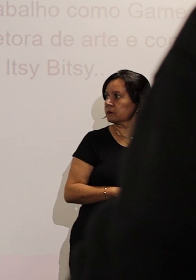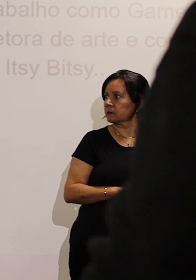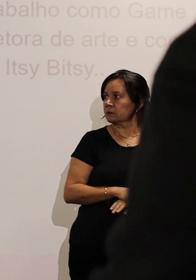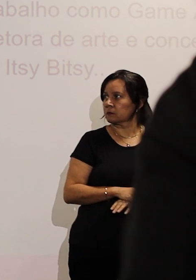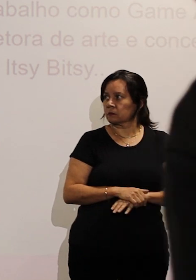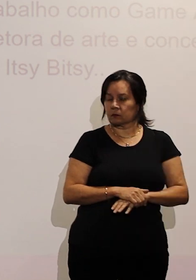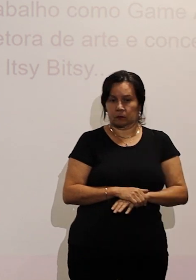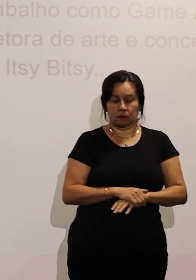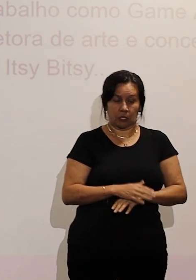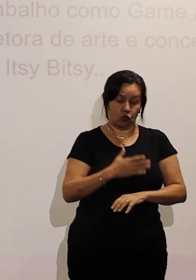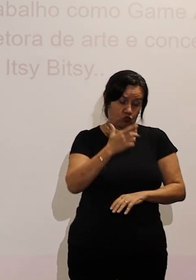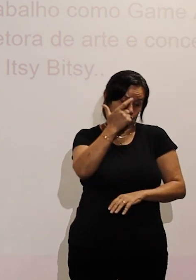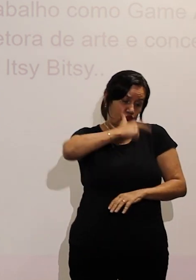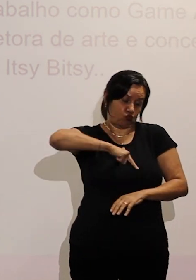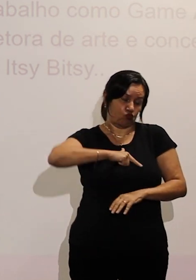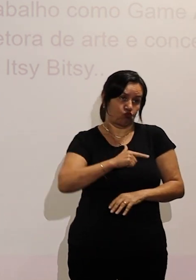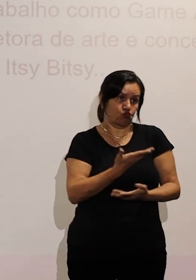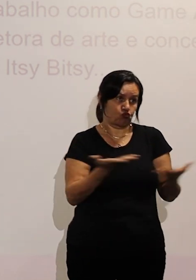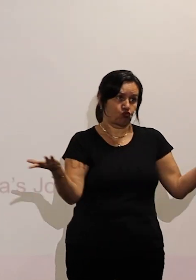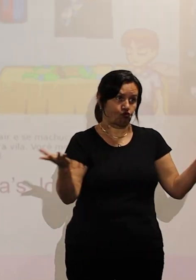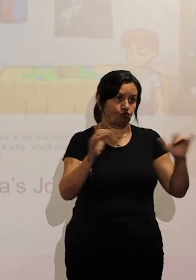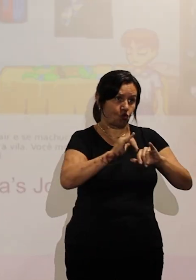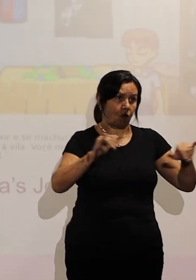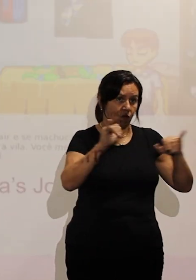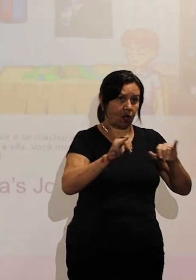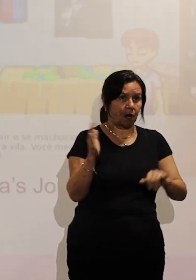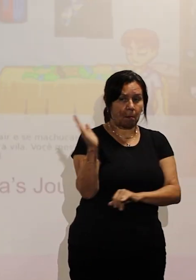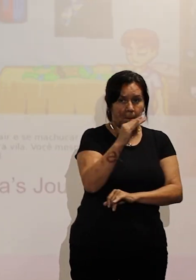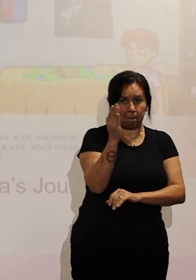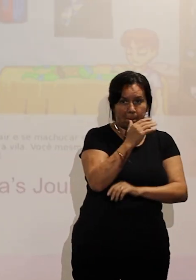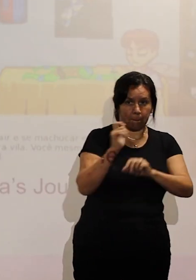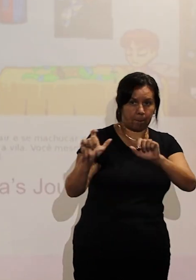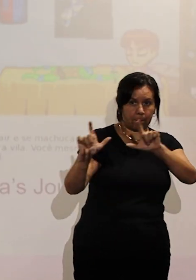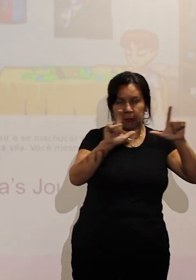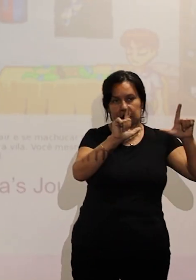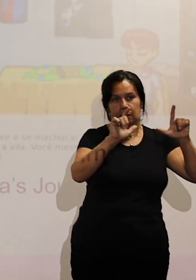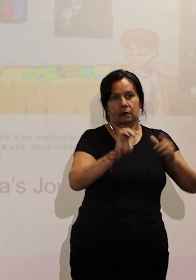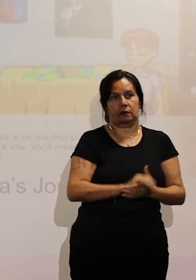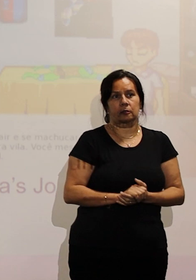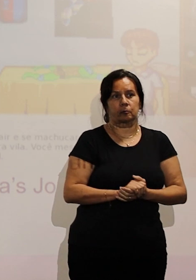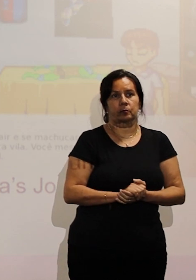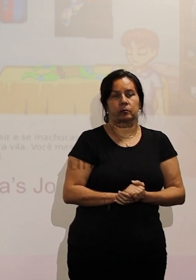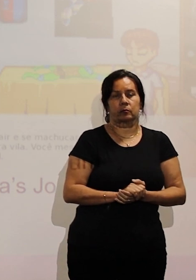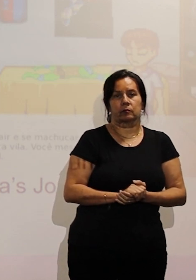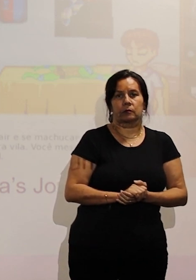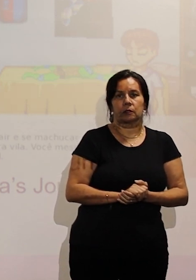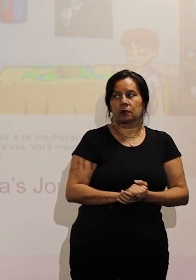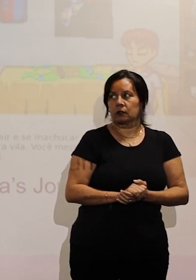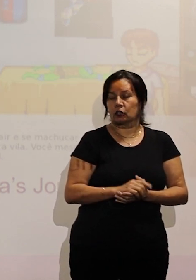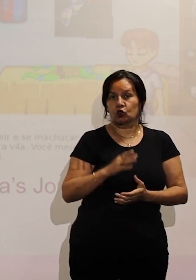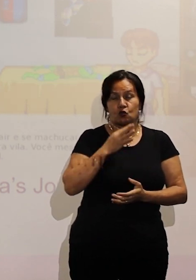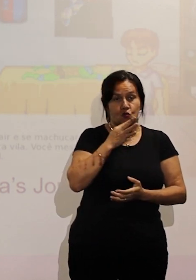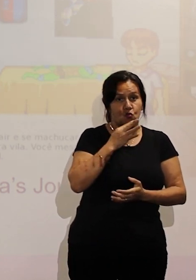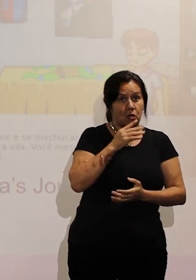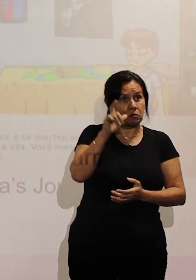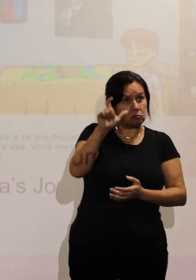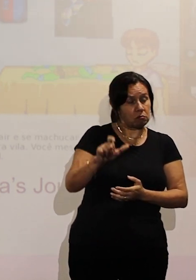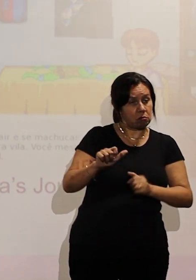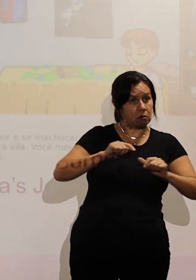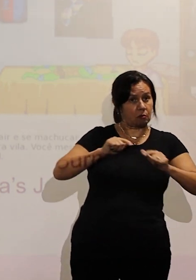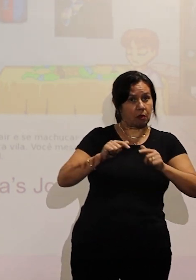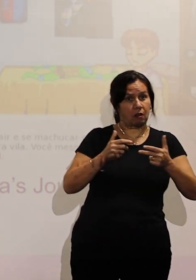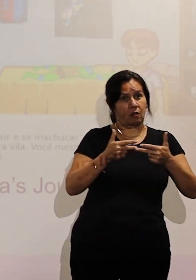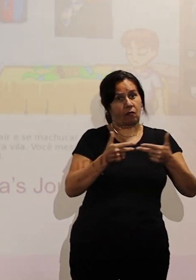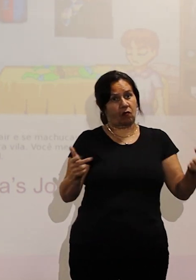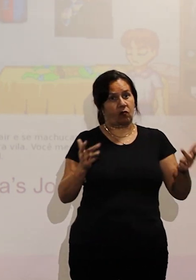Eu já falei um pouco de mim, né? Então, pode passar também. Essa sou eu. Aqui. Mais um pouco do meu trabalho, né? Algumas artes.